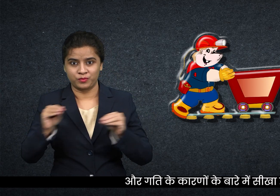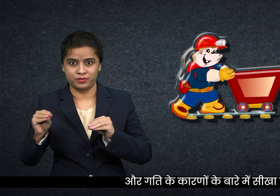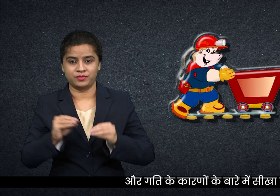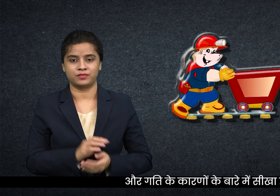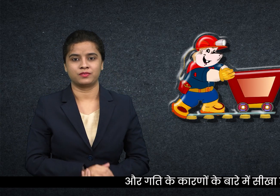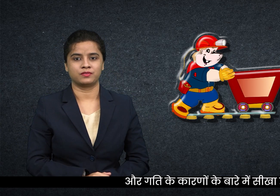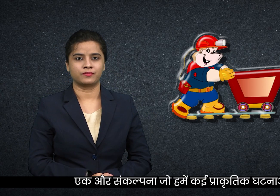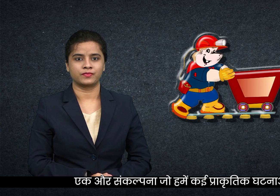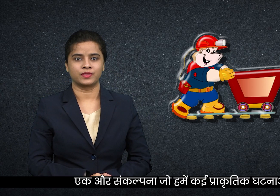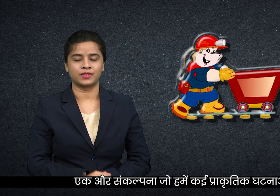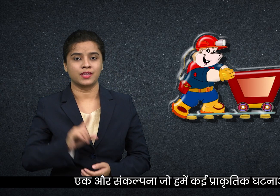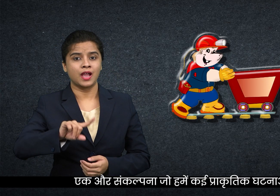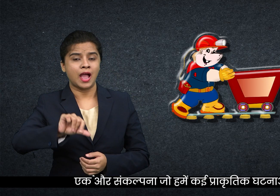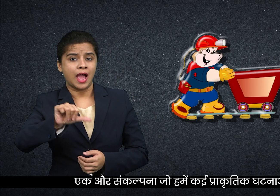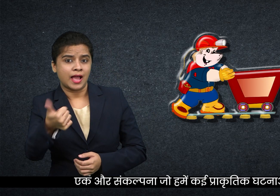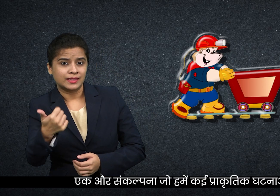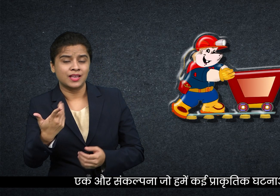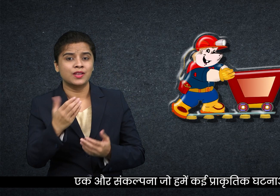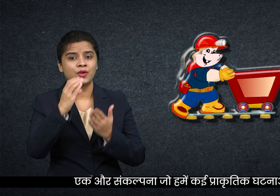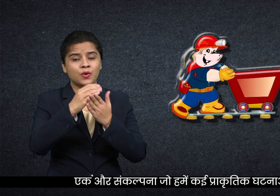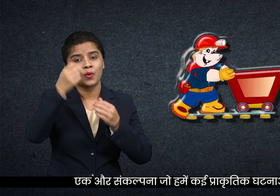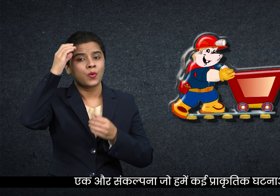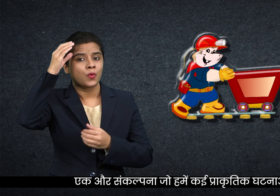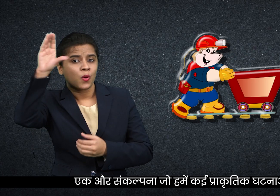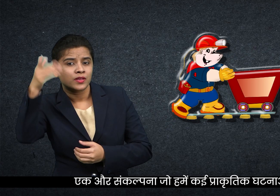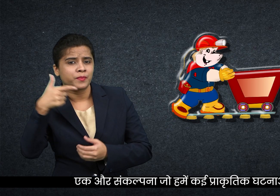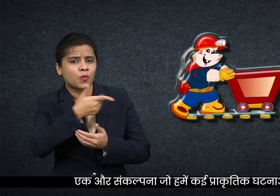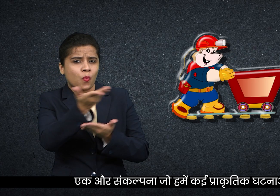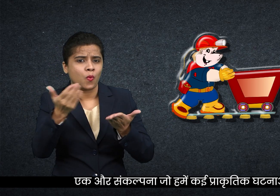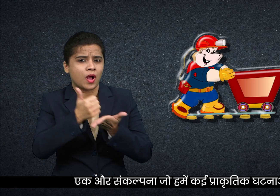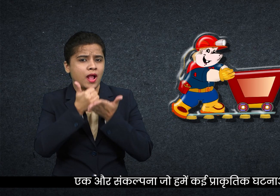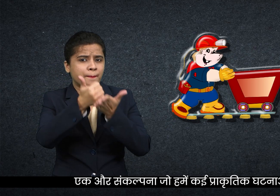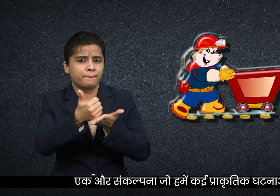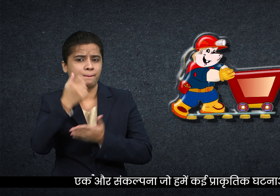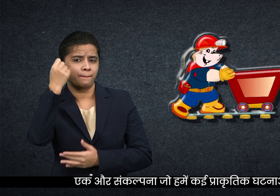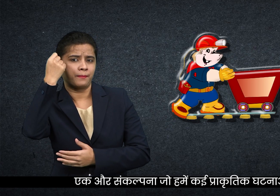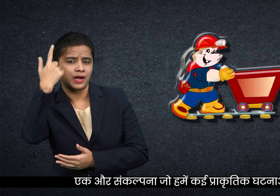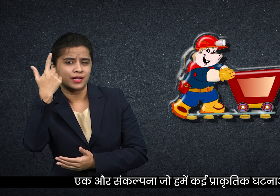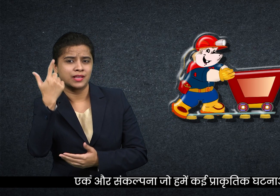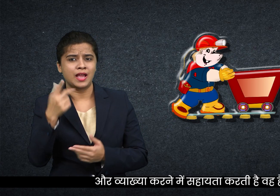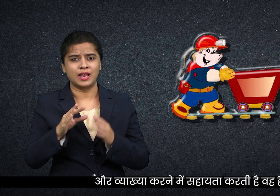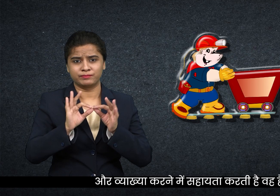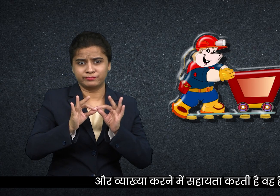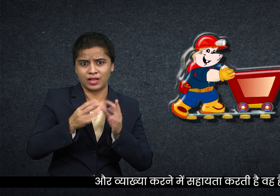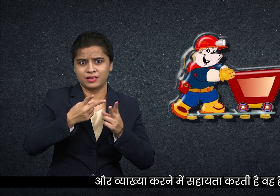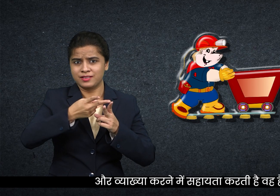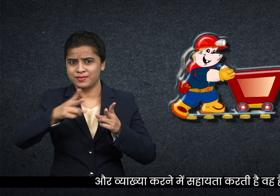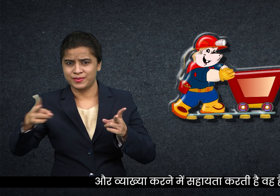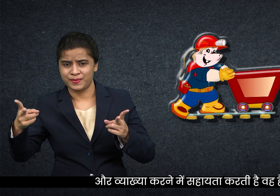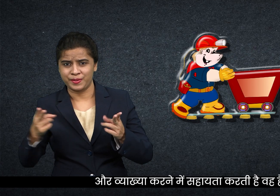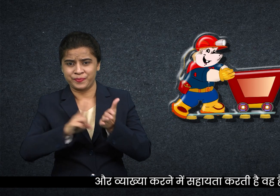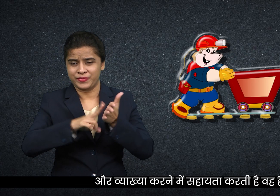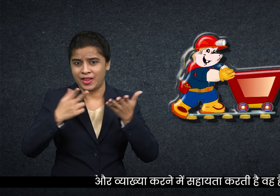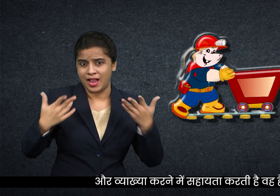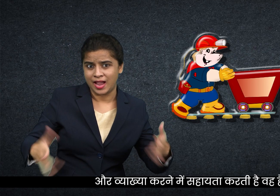है। एक ही संकल्पना जो हमें कई प्राकृतिक घटनाओं को समझने और व्याख्या करने